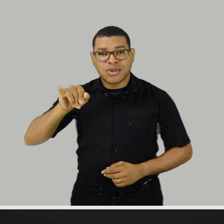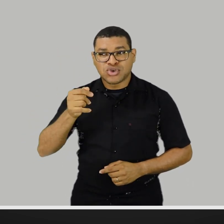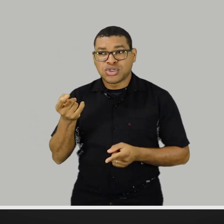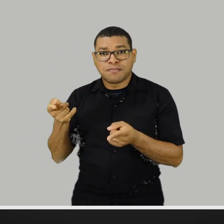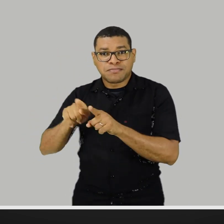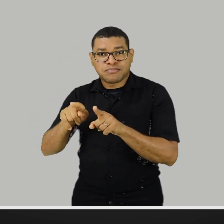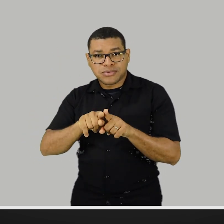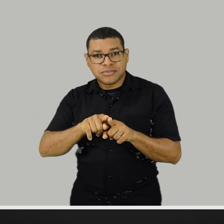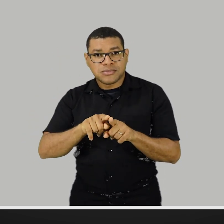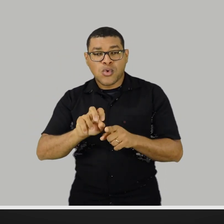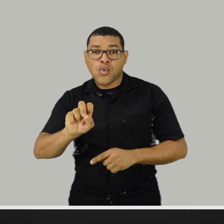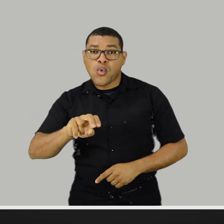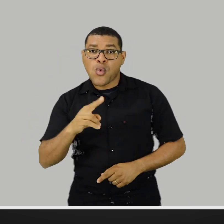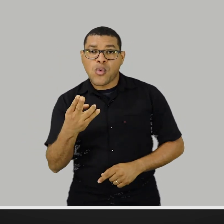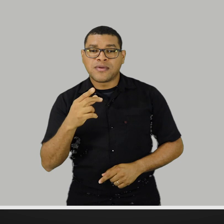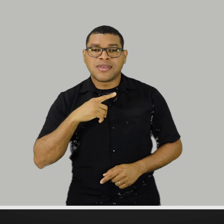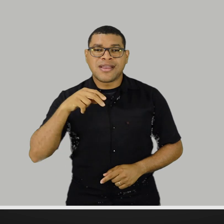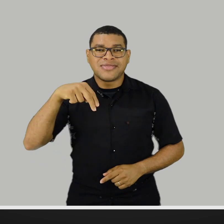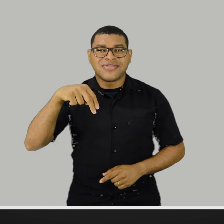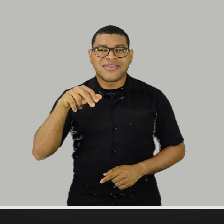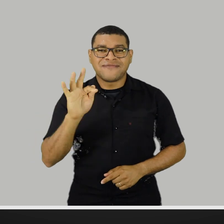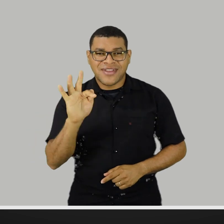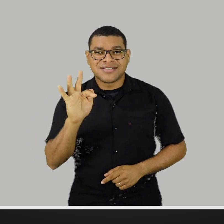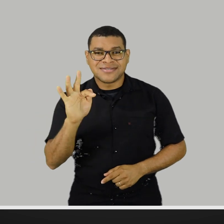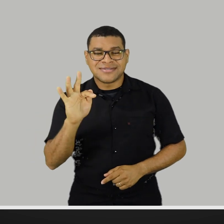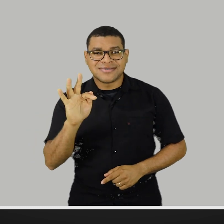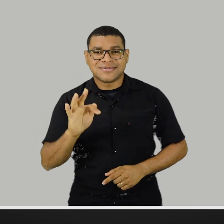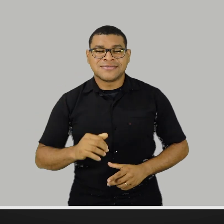notas fiscais de venda